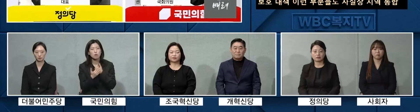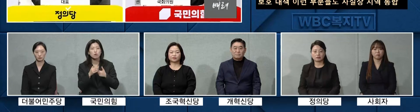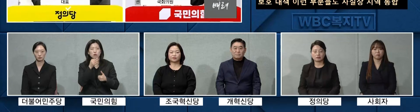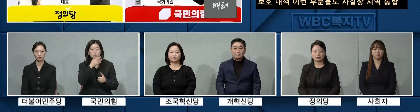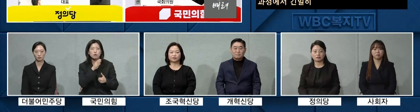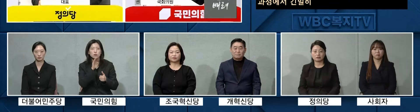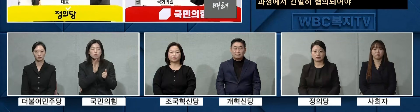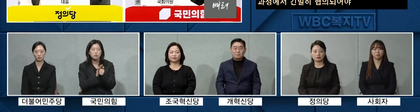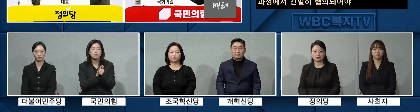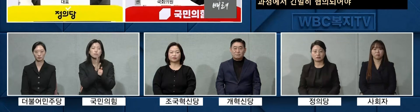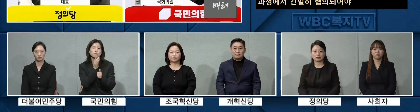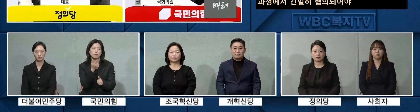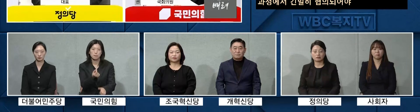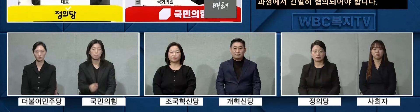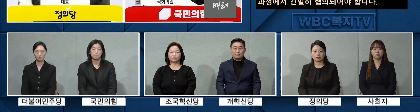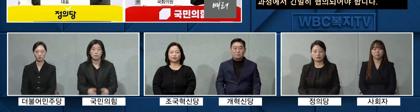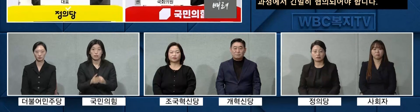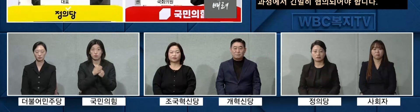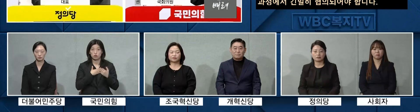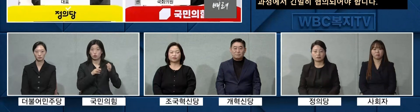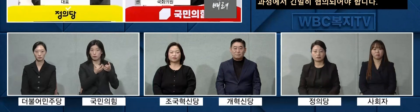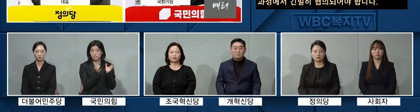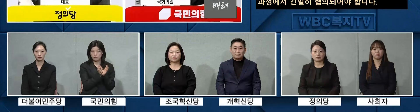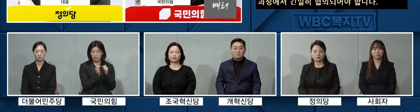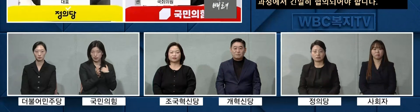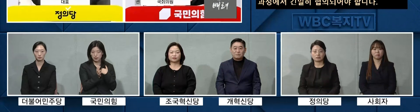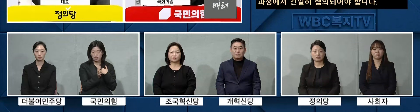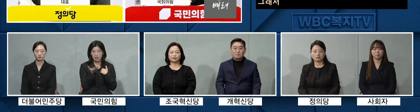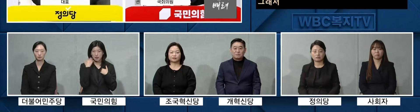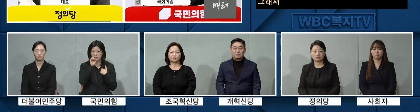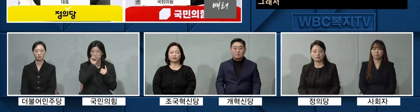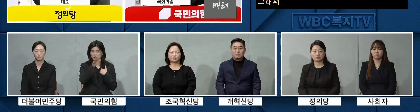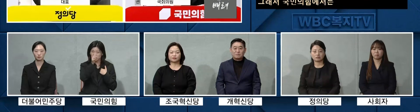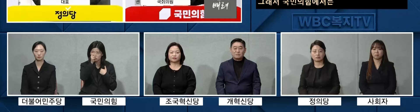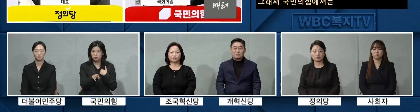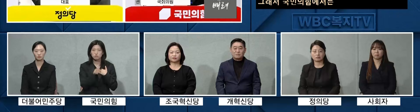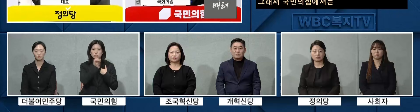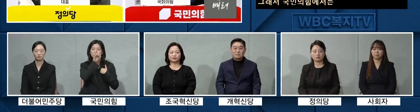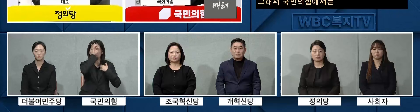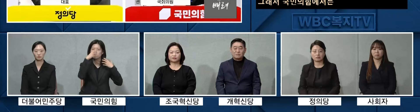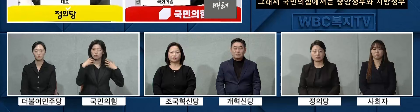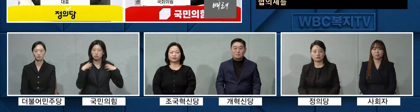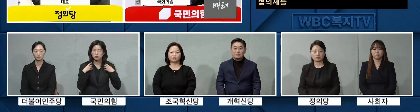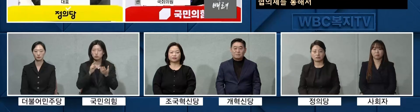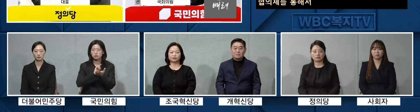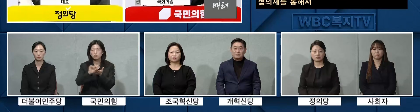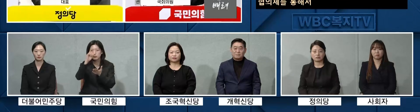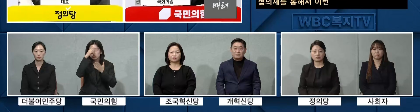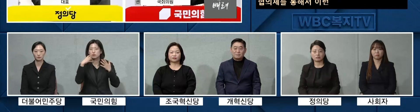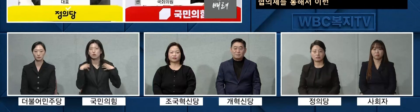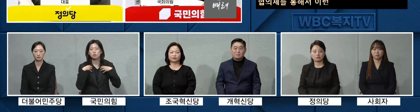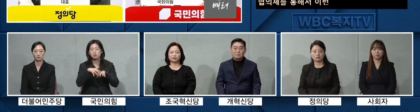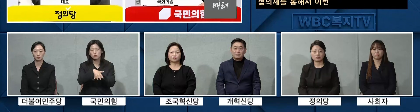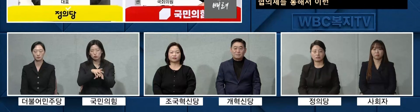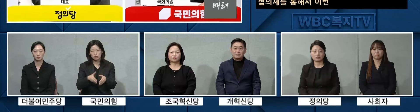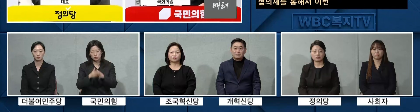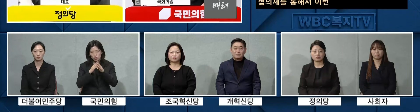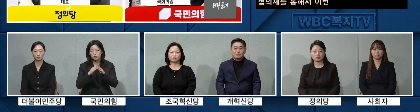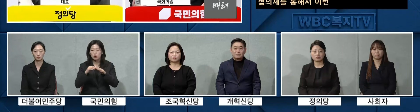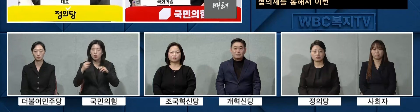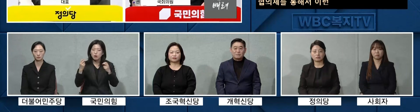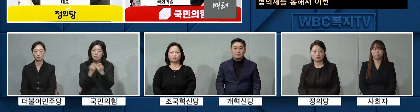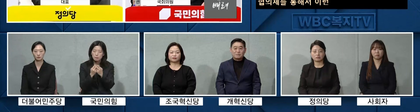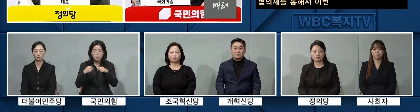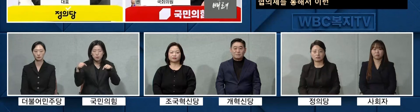국민의힘에서는 중앙정부와 지방정부의 협의체를 통해서 이러한 부분들을 논의를 하면서 특별법을 만들자고 주장하고 있는 겁니다.